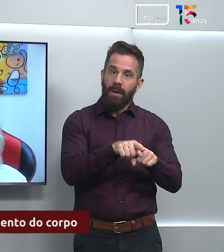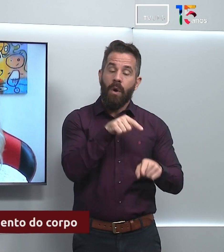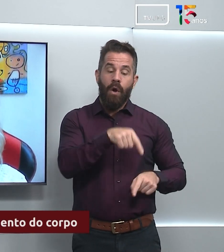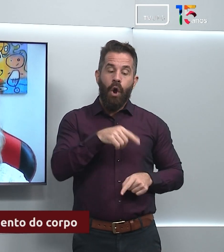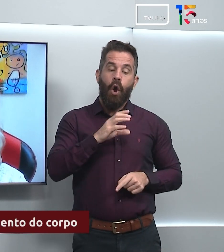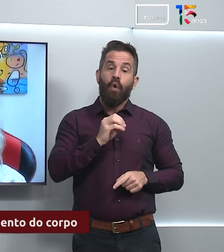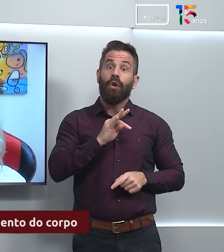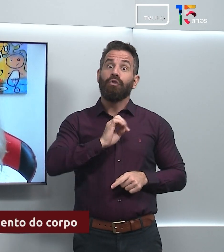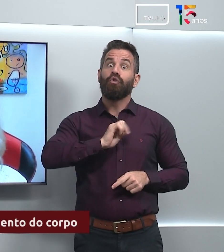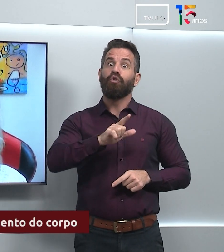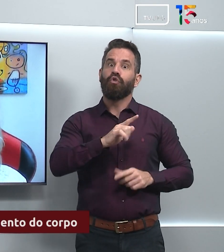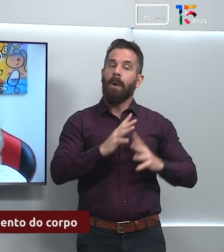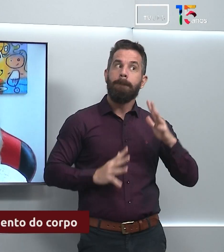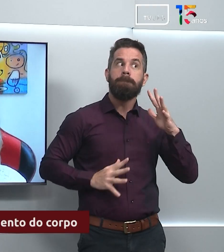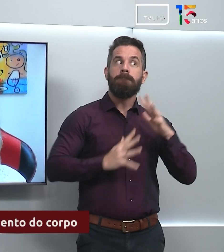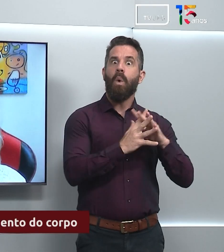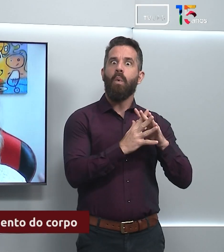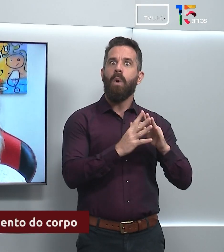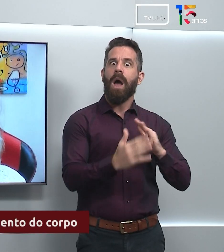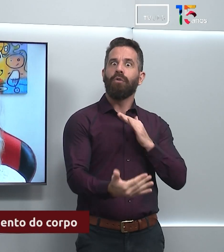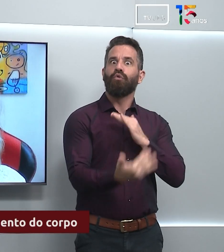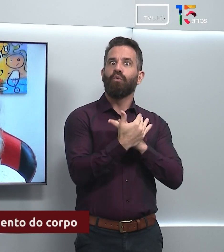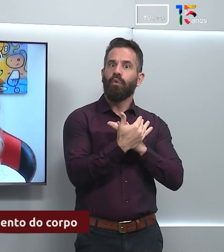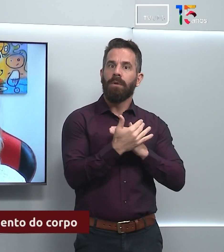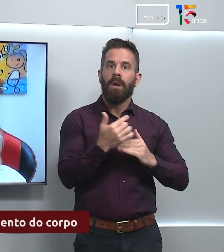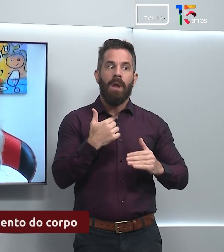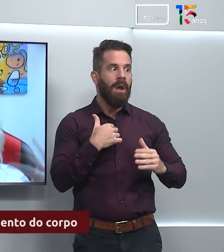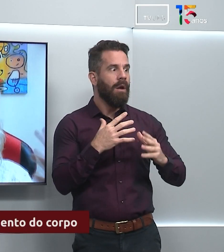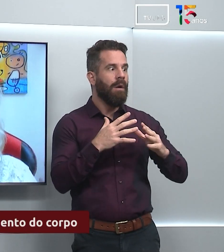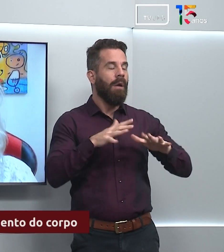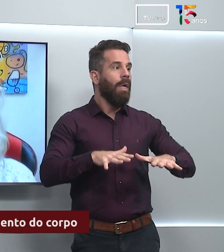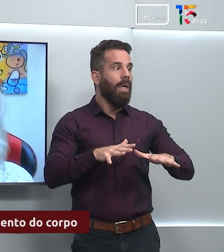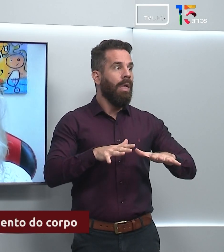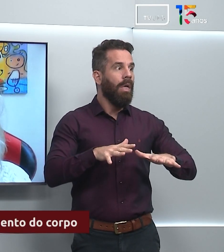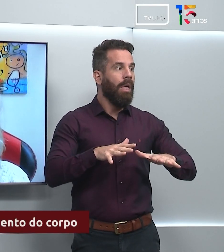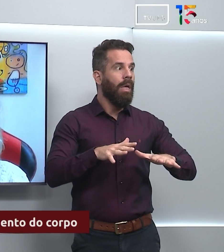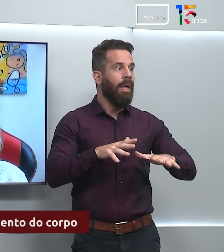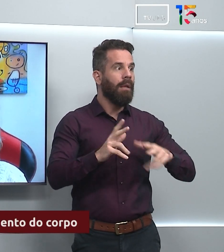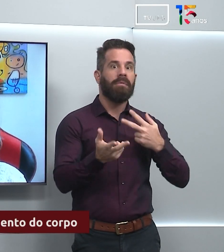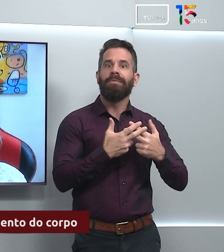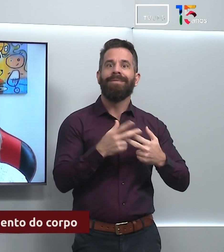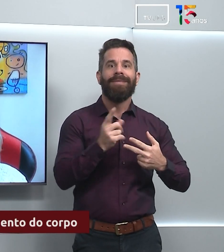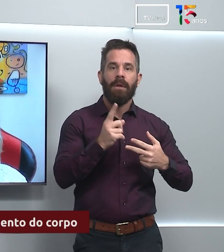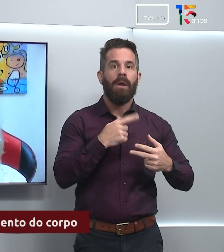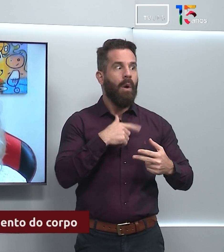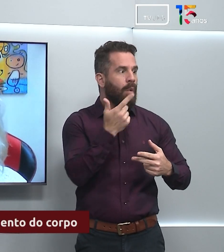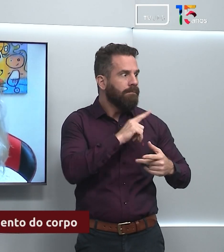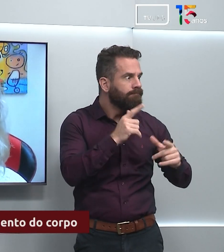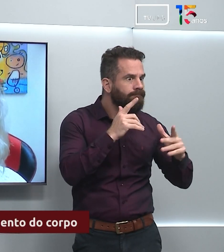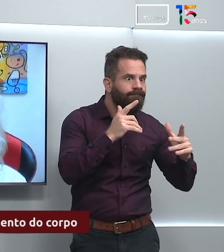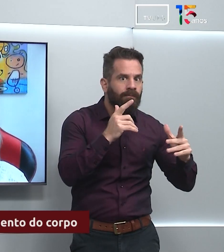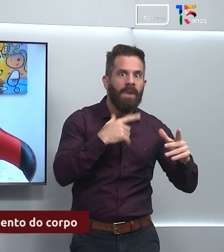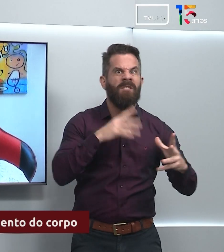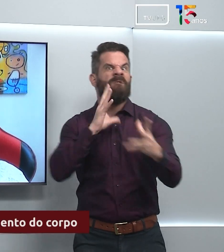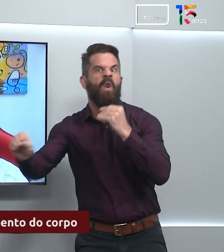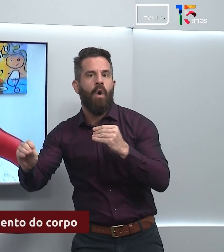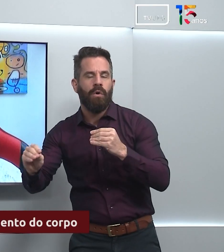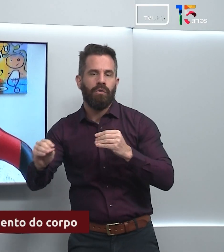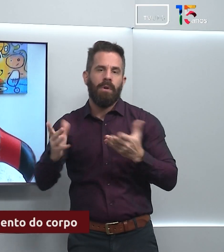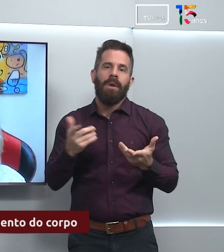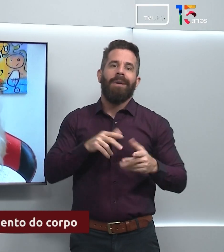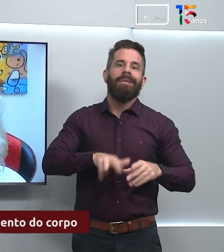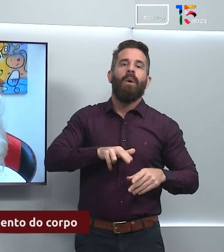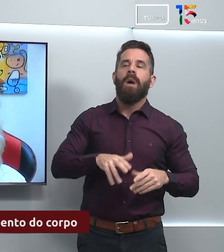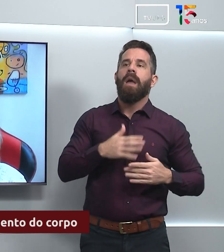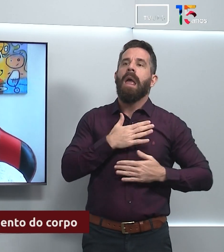importante nesse momento, então algumas funções vão ficar desligadas e outras vão ficar hiperligadas, então não é hora de relaxar,